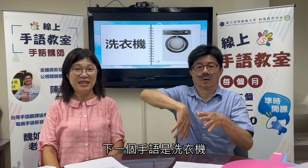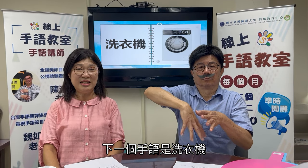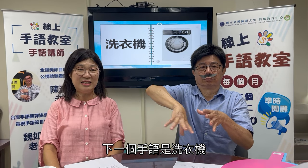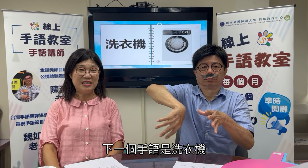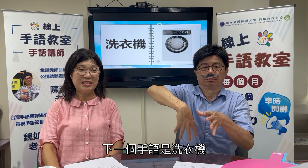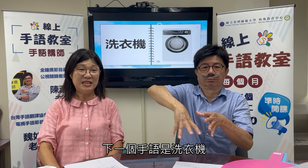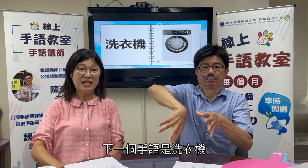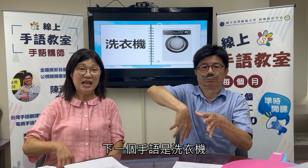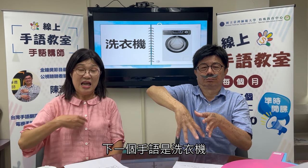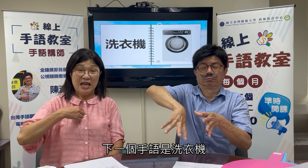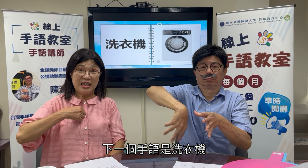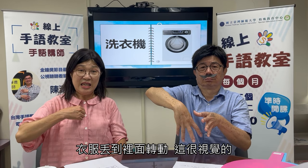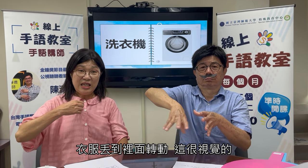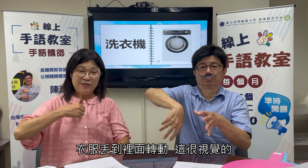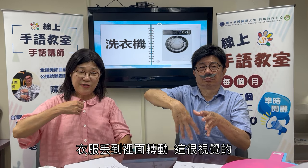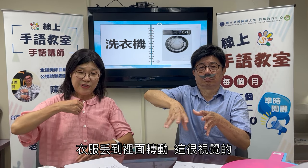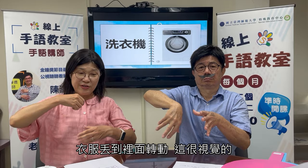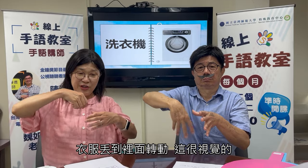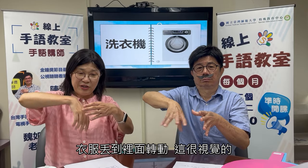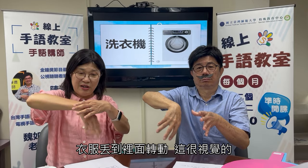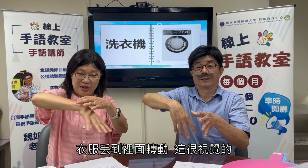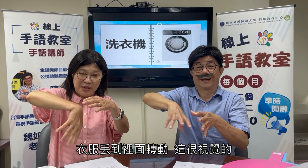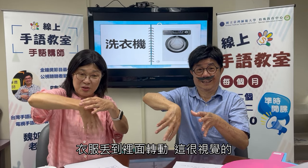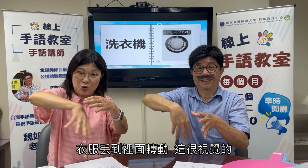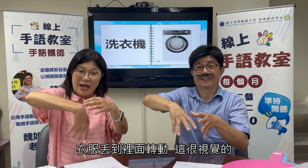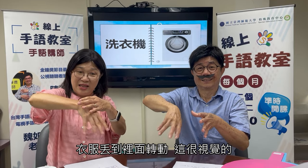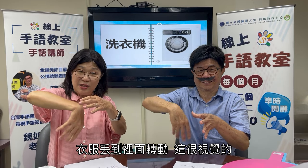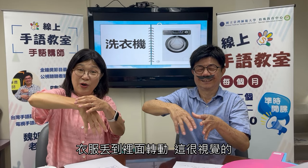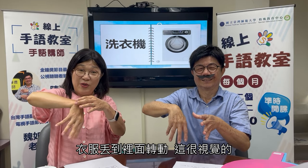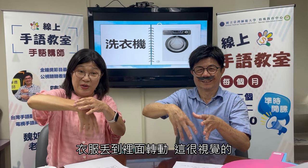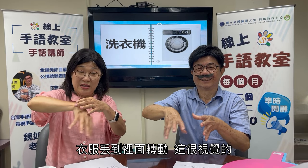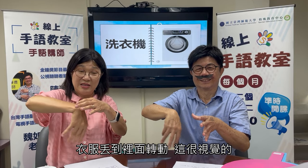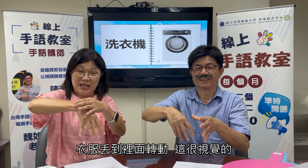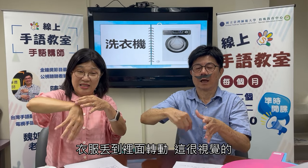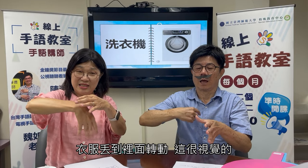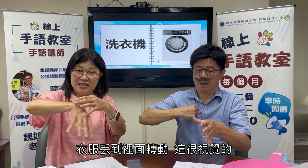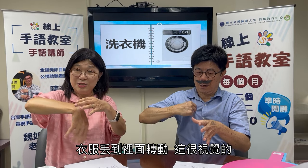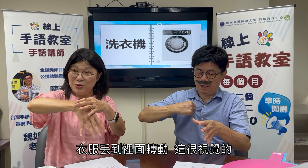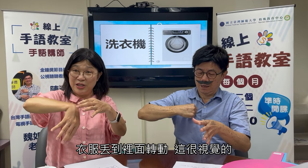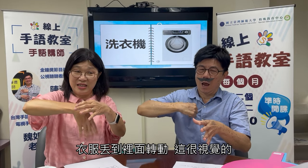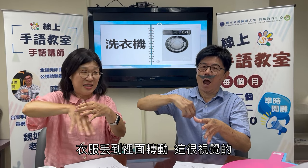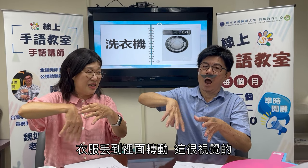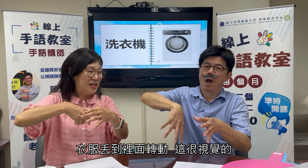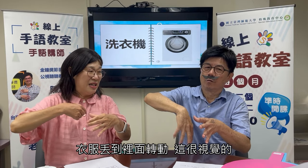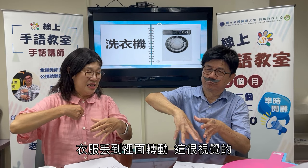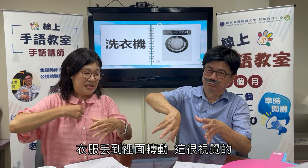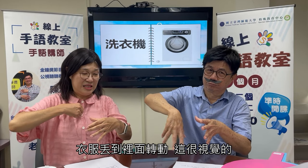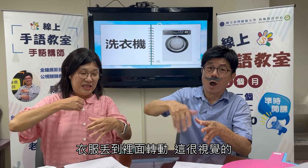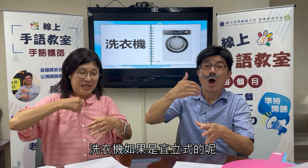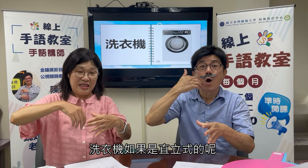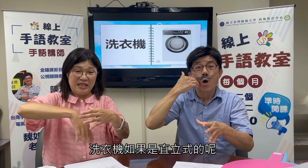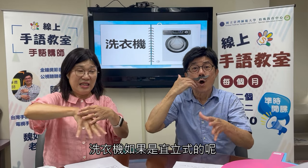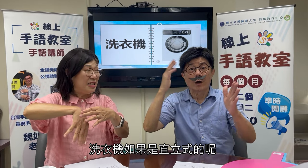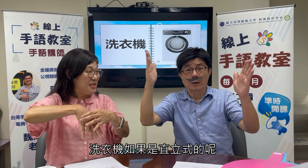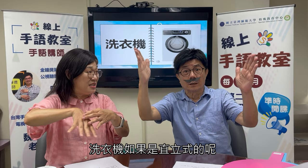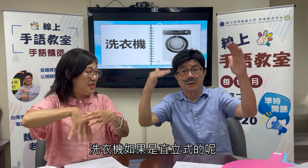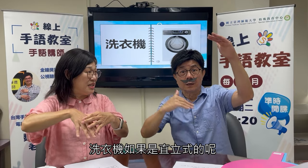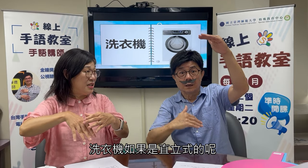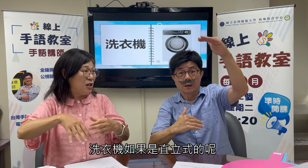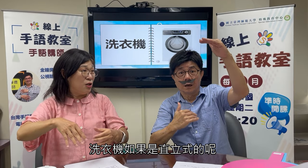机，衣服丢到里面转动，这很视觉的洗衣机。如